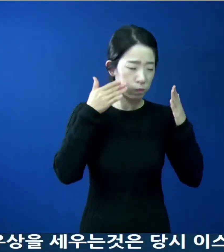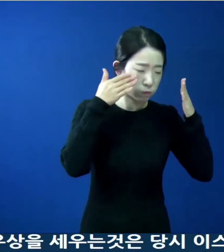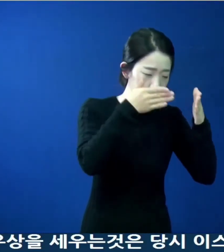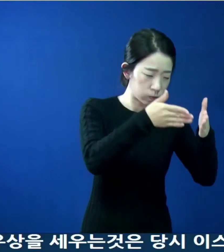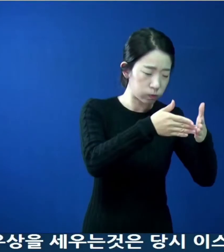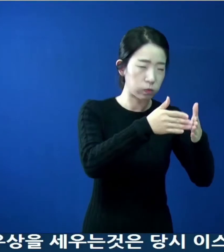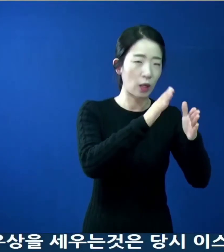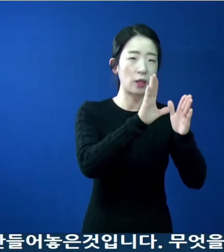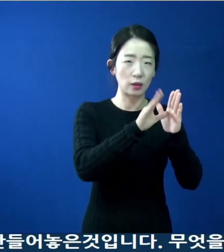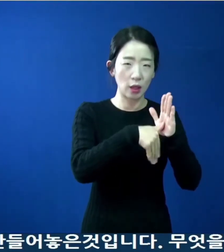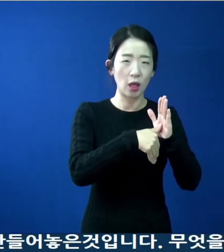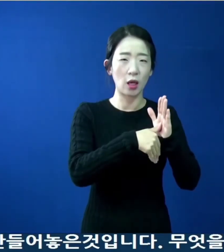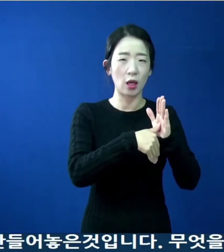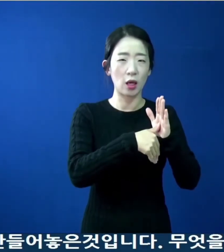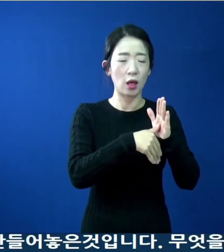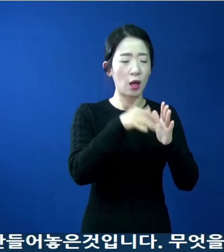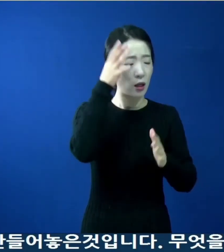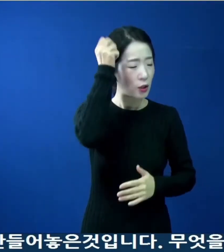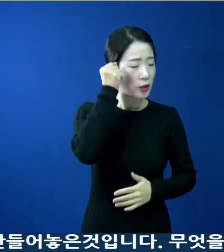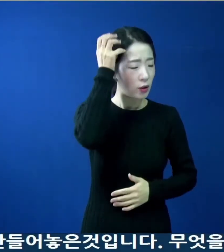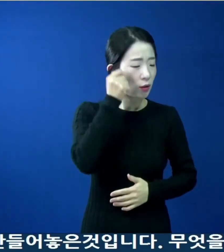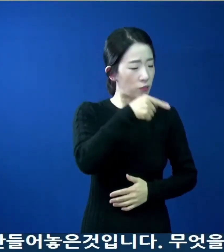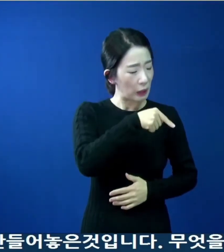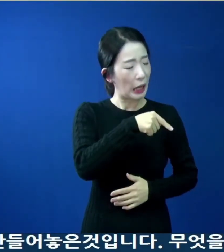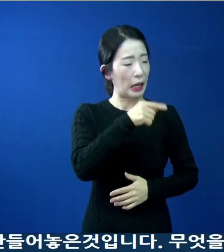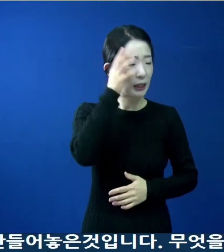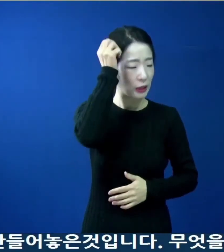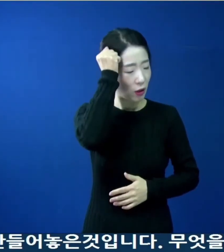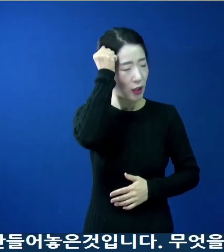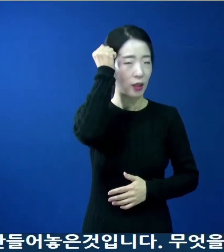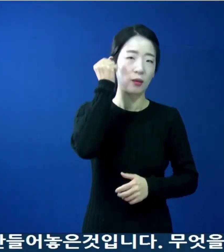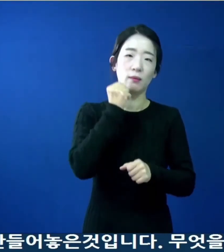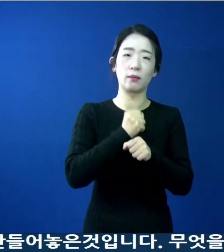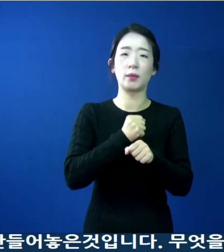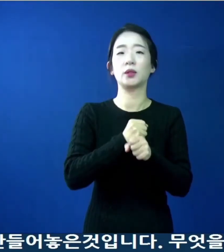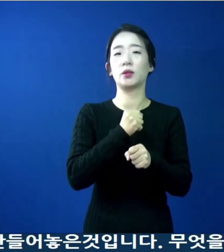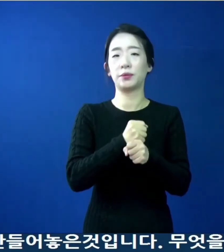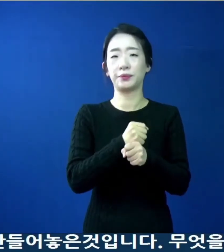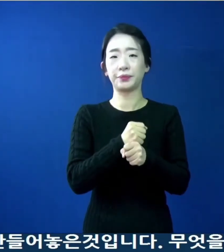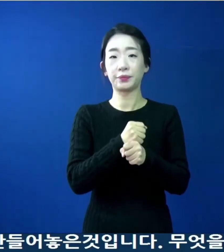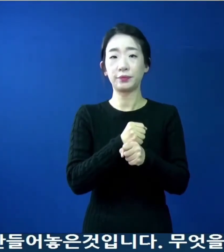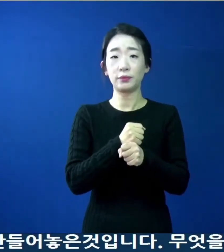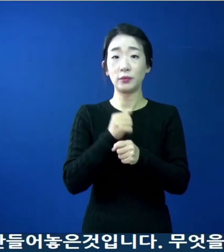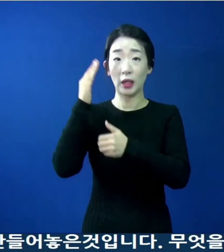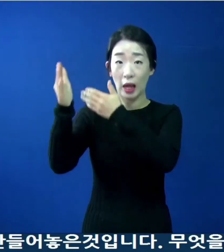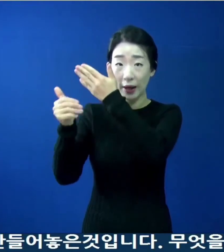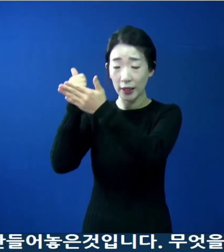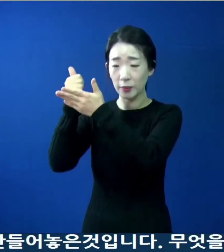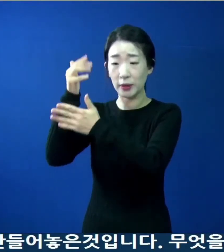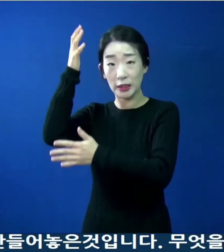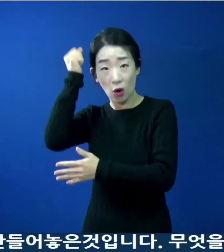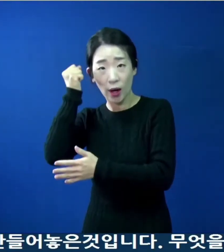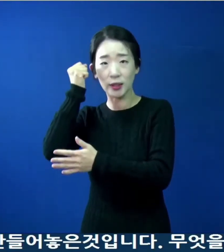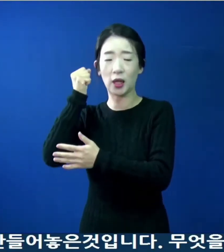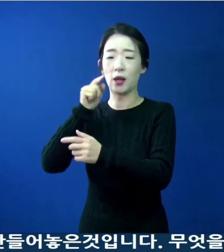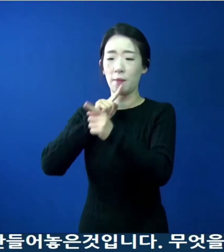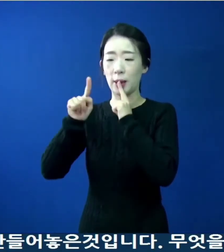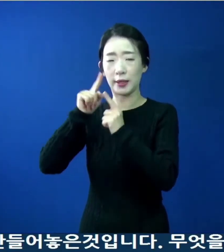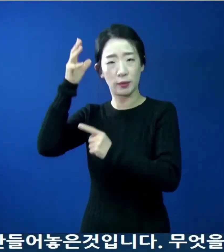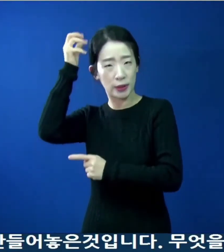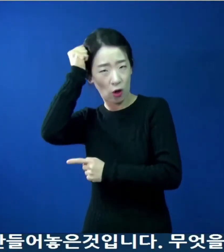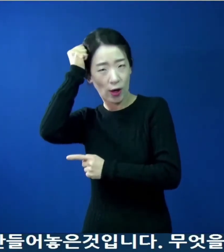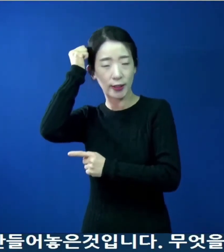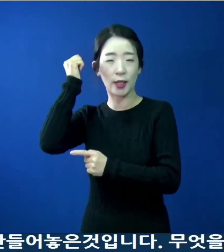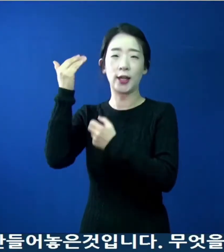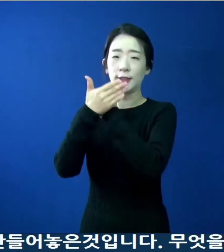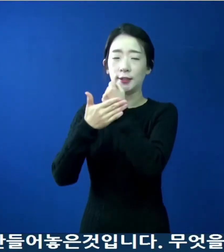뭐라고 생각합니까? 자꾸 그거 기억나게 하는 겁니다. 계속 하나님 말씀은 하나님을 기억하자, 말씀을 기억하자, 은혜를 기억하자